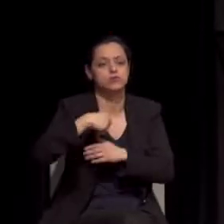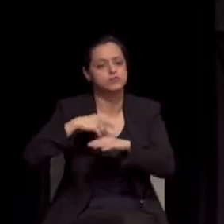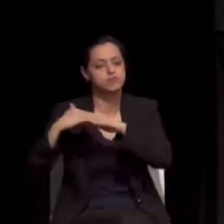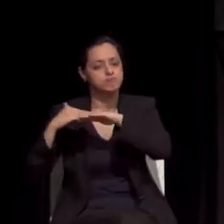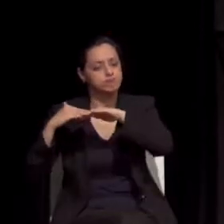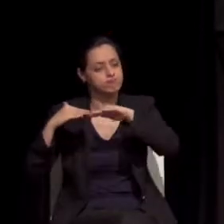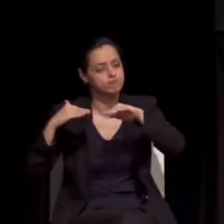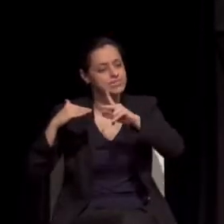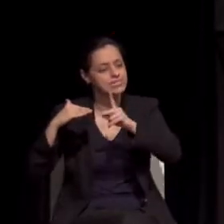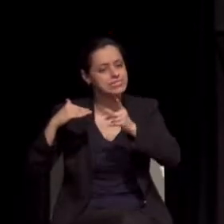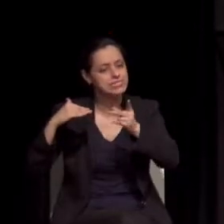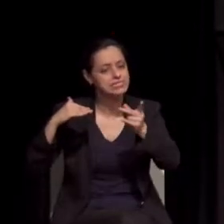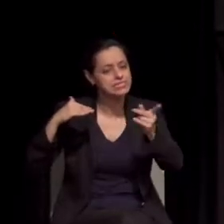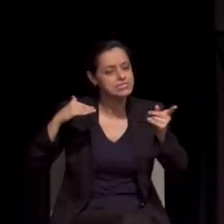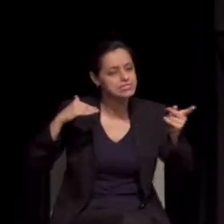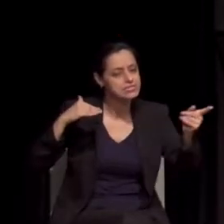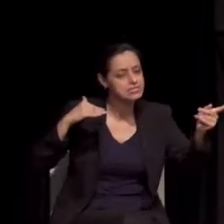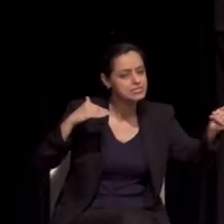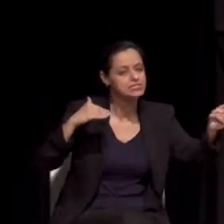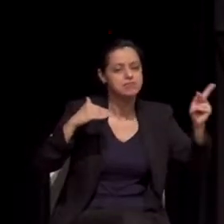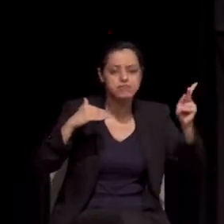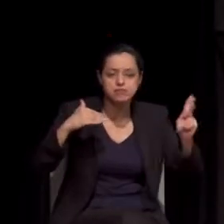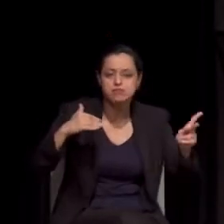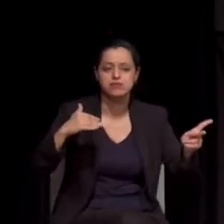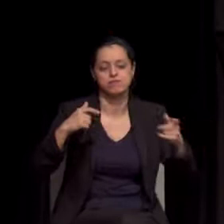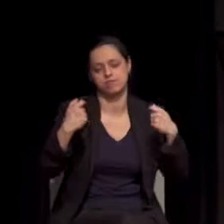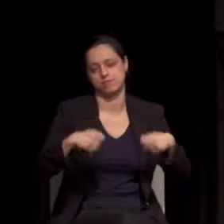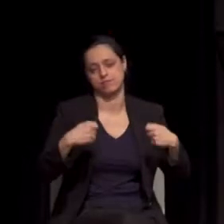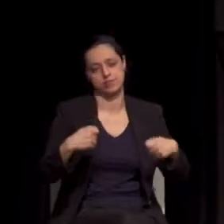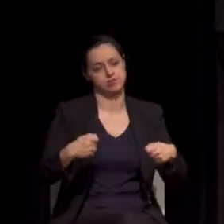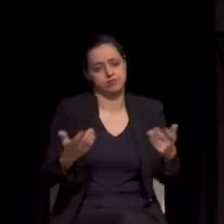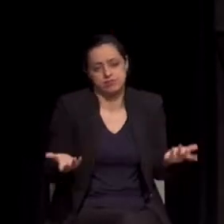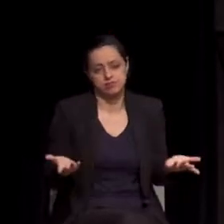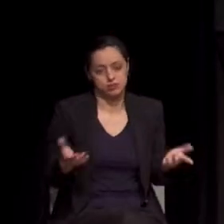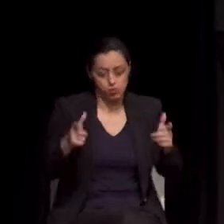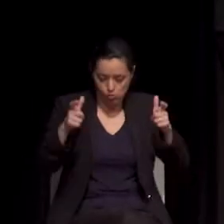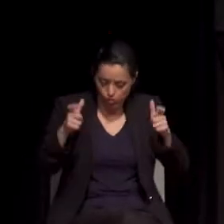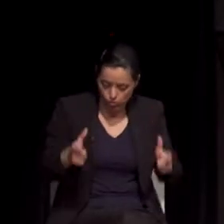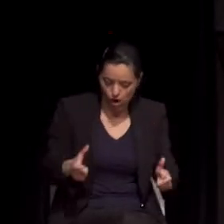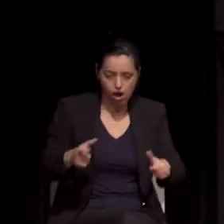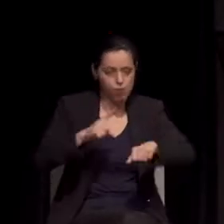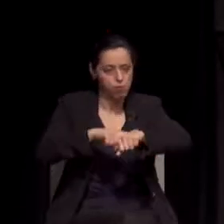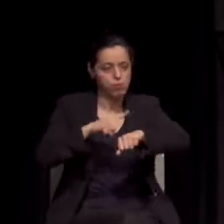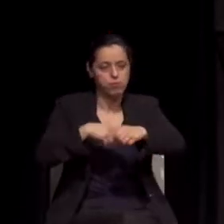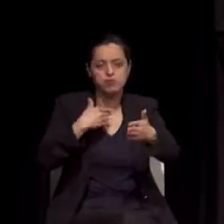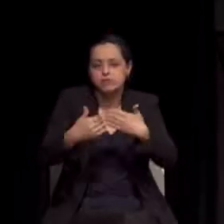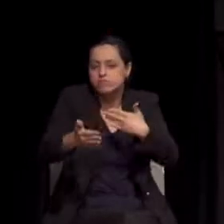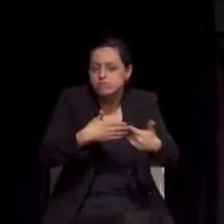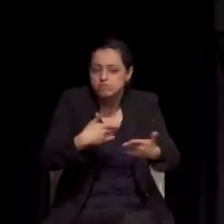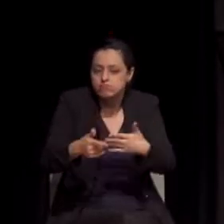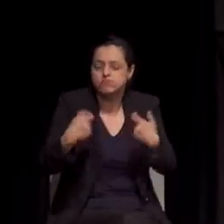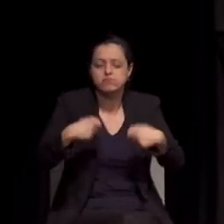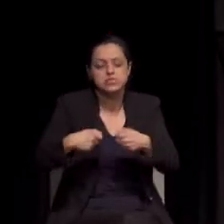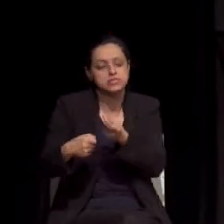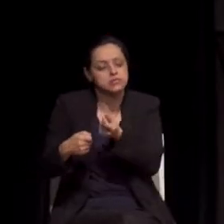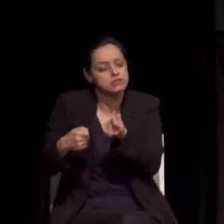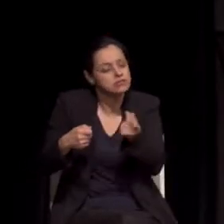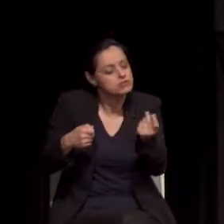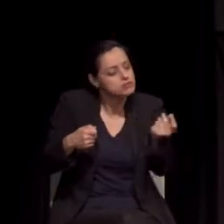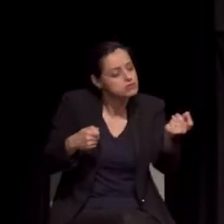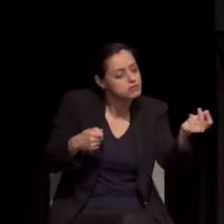projeto contínuo, perene, no espaço e no tempo, como eu mencionei anteriormente, e que